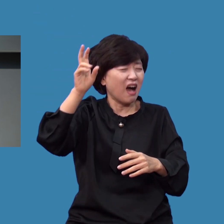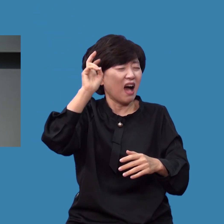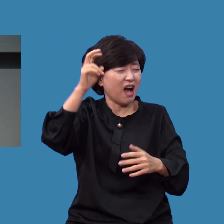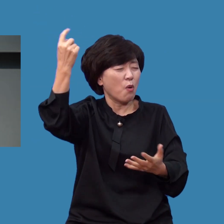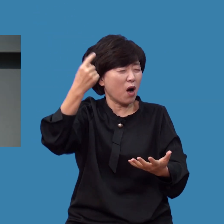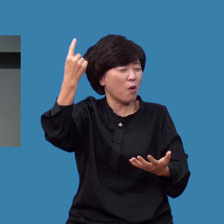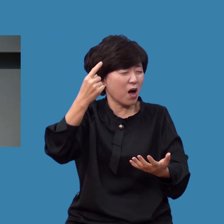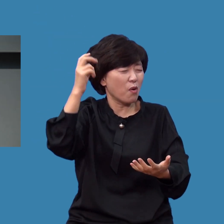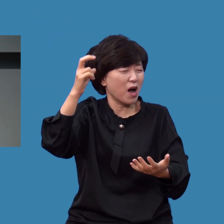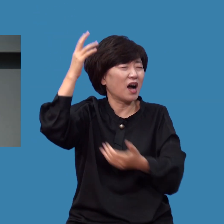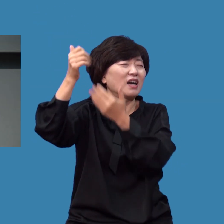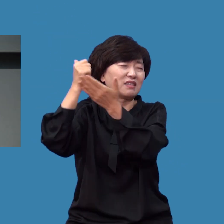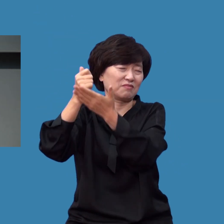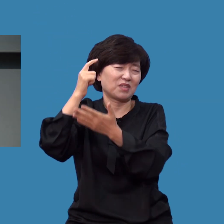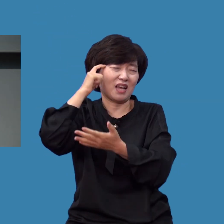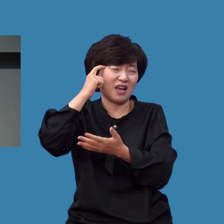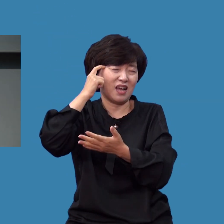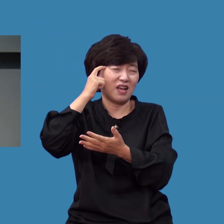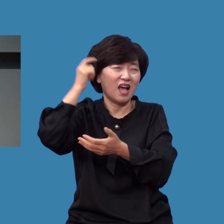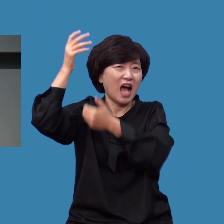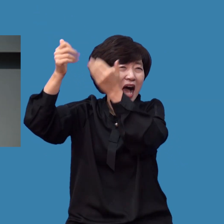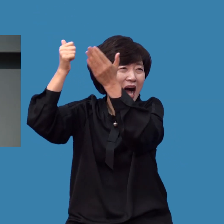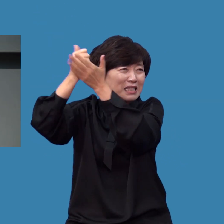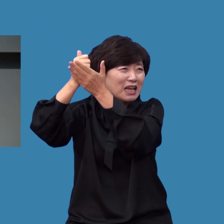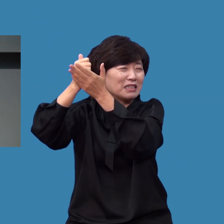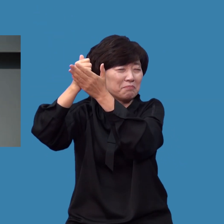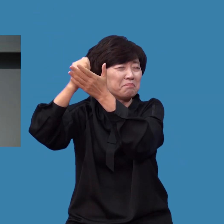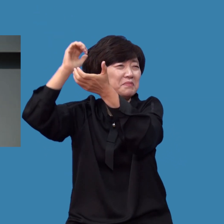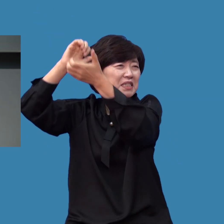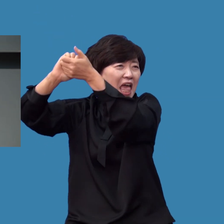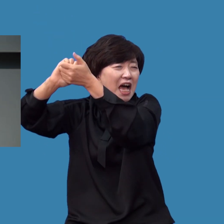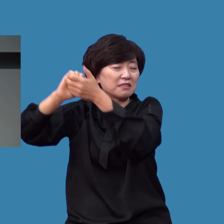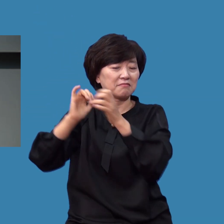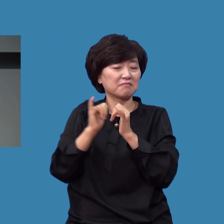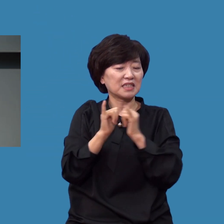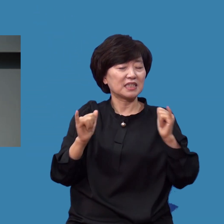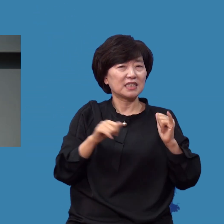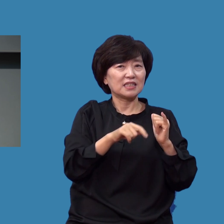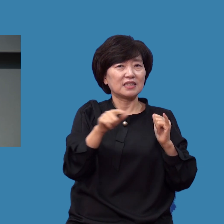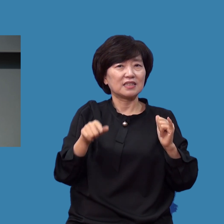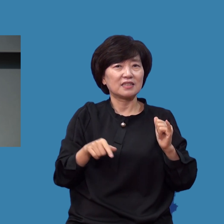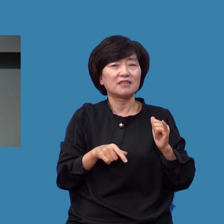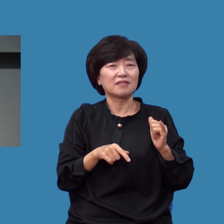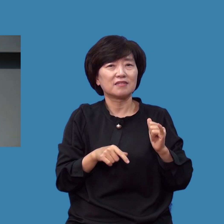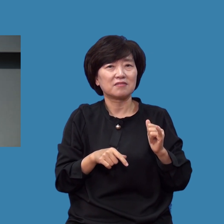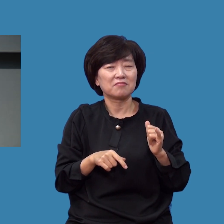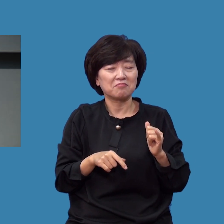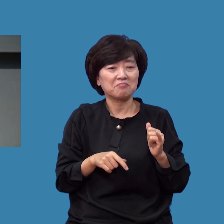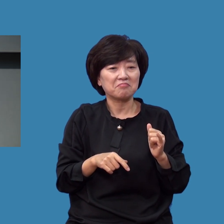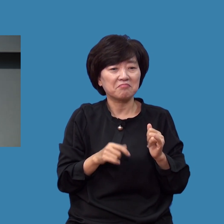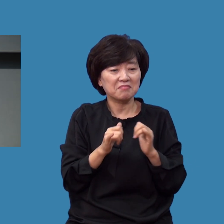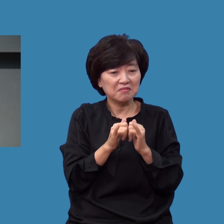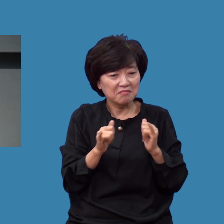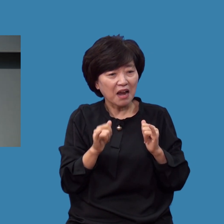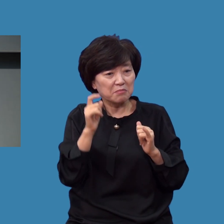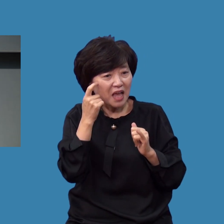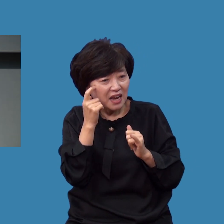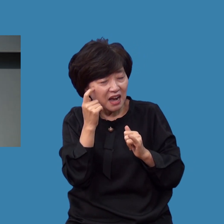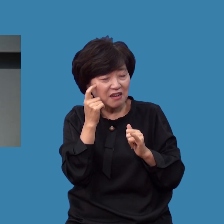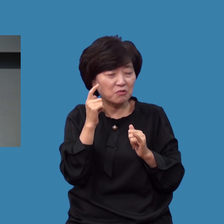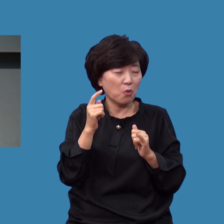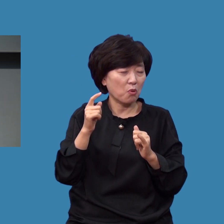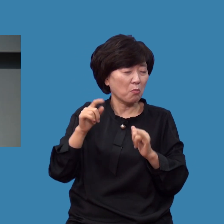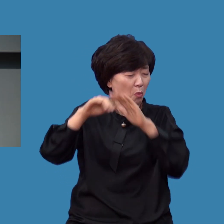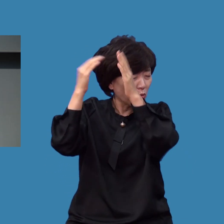그래서 심지어 하나님까지도 다 제한하려고 하고 이성으로 모든 것을 다 이해하려고 하는 이런 넘지 말아야 될 선을